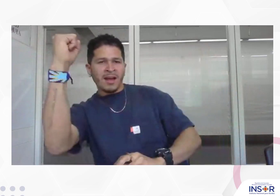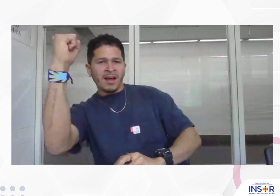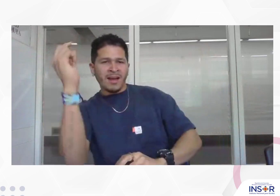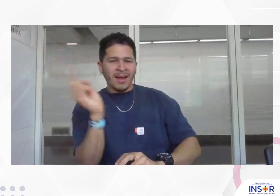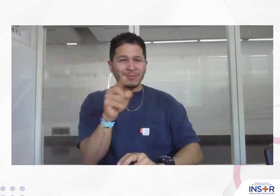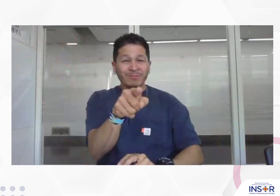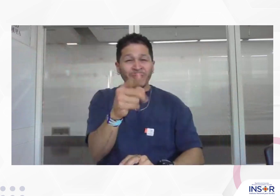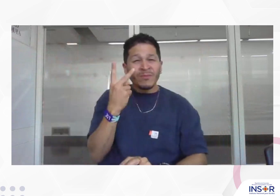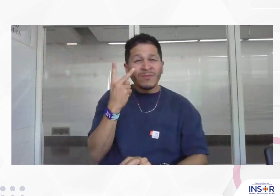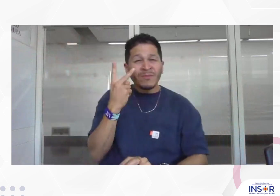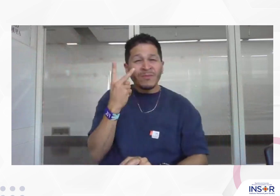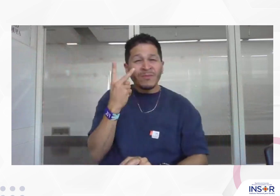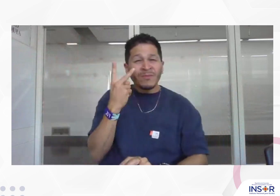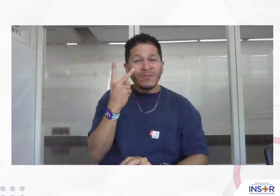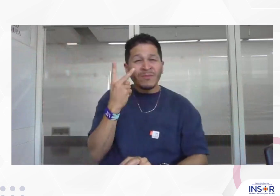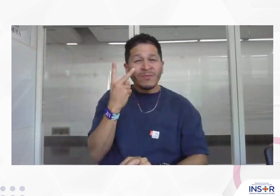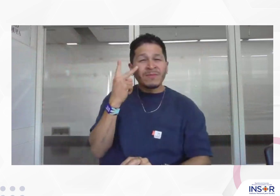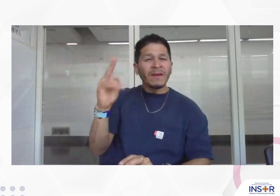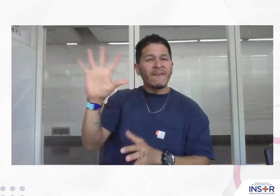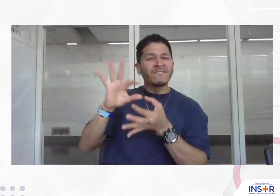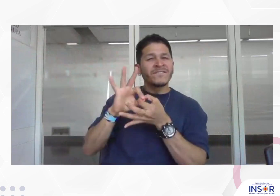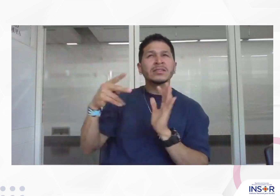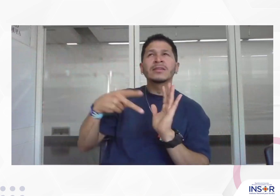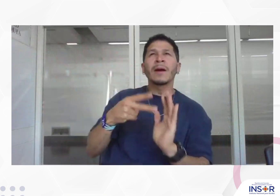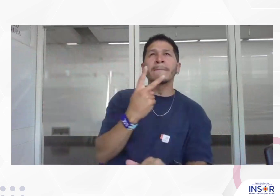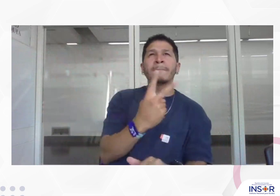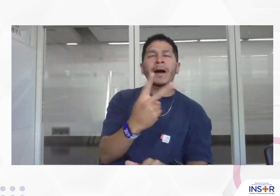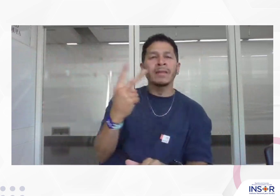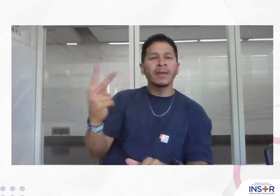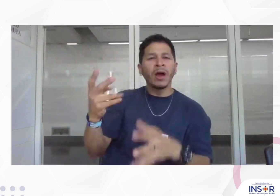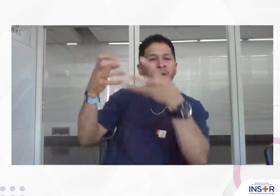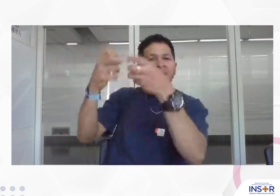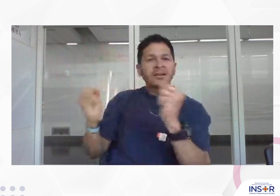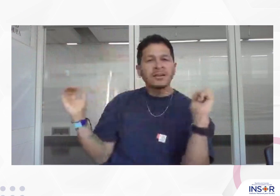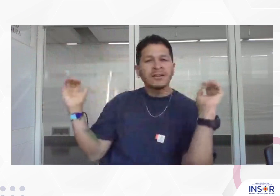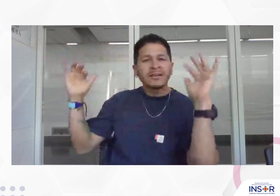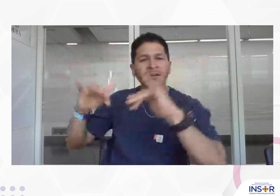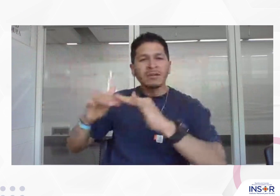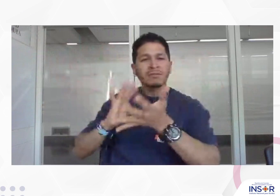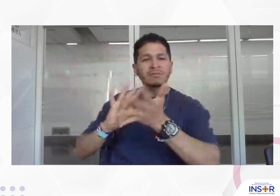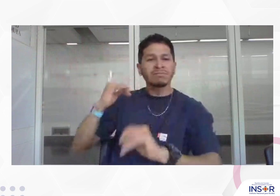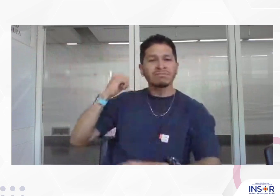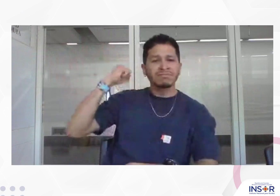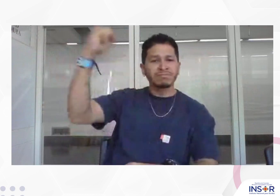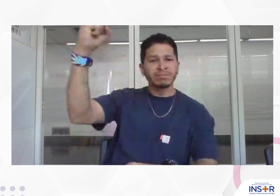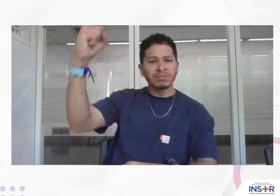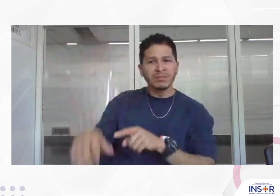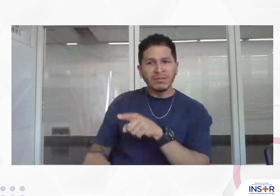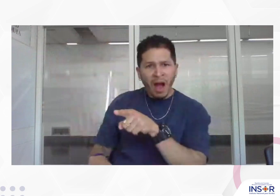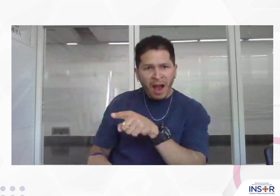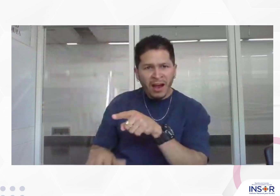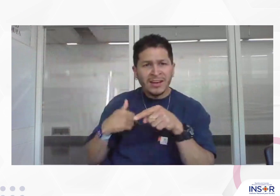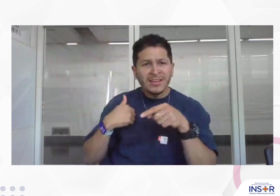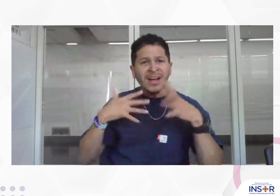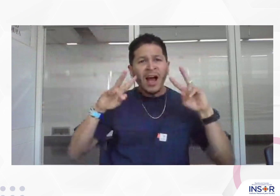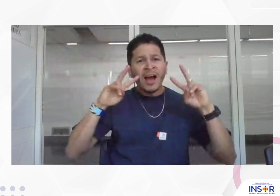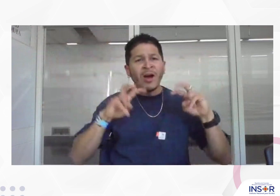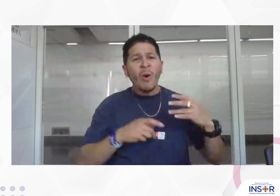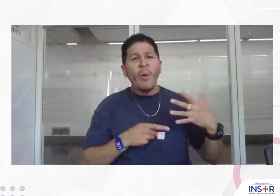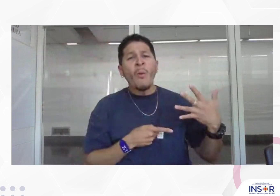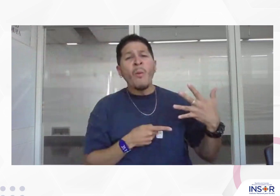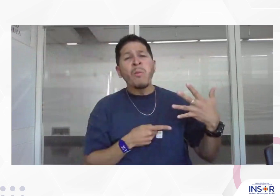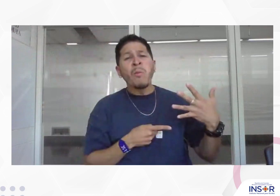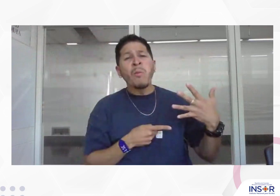desacuerdo y se llevaron aquí diálogos sobre cómo podría ser la seña también, sobre ese concepto. Recuerdan que en el año 2022